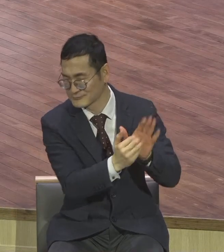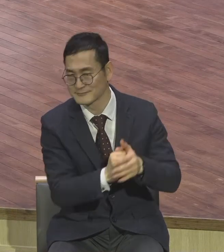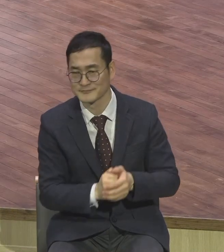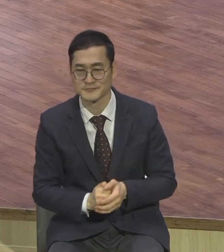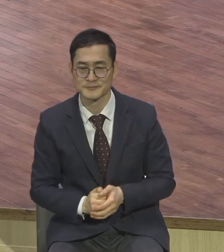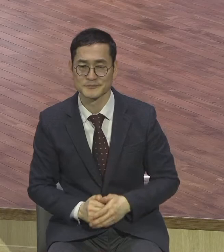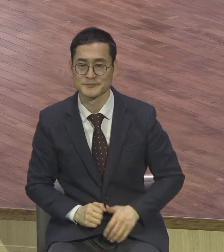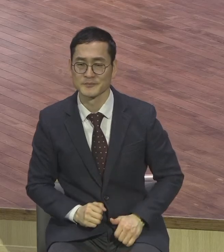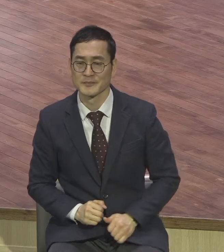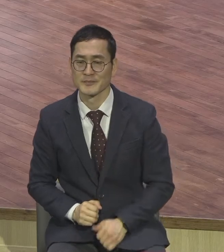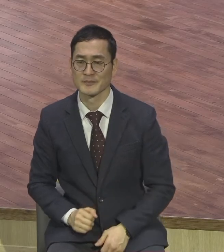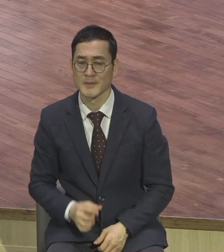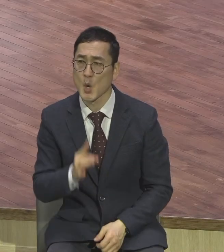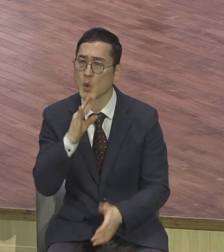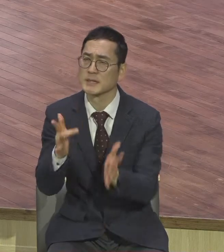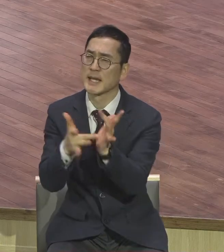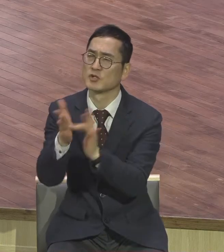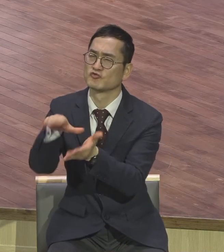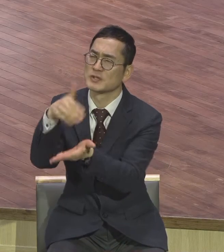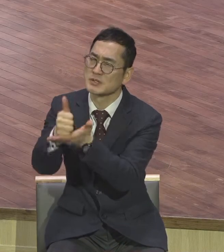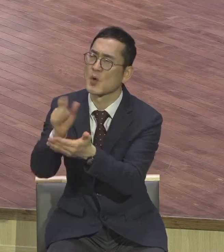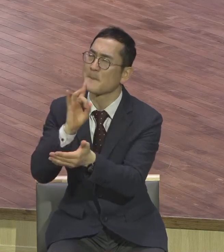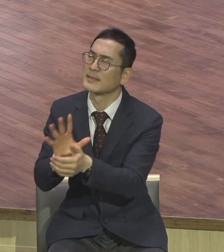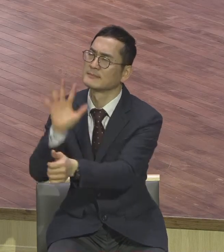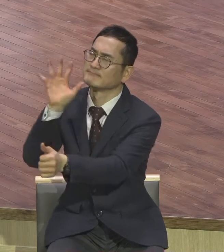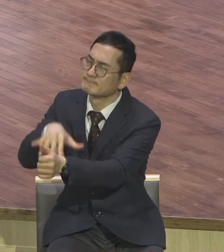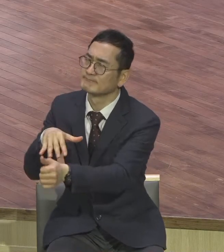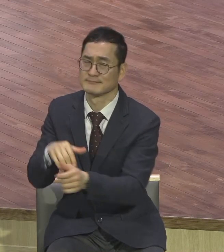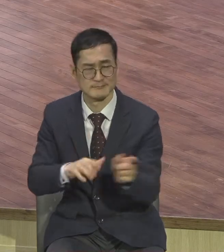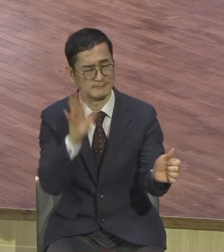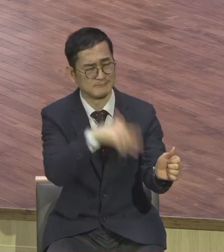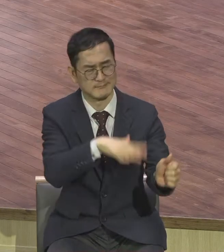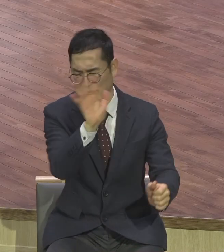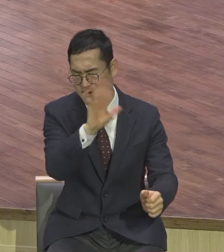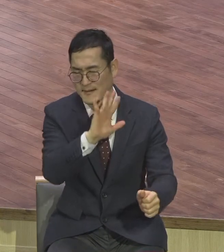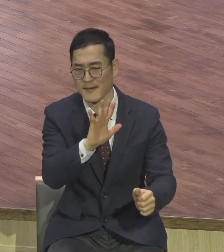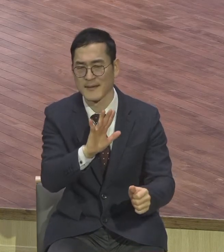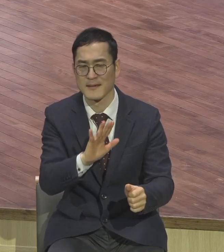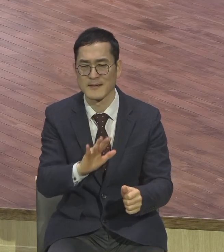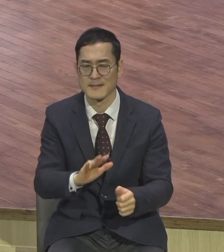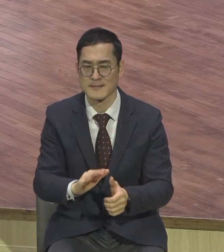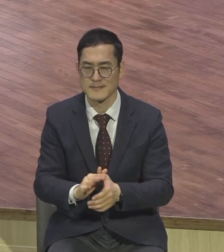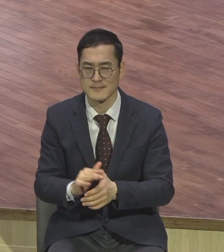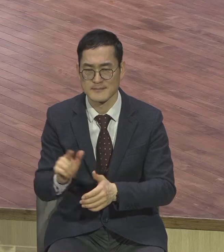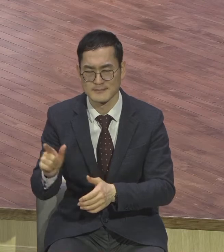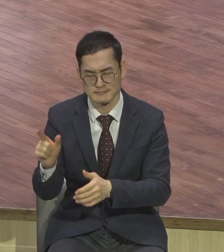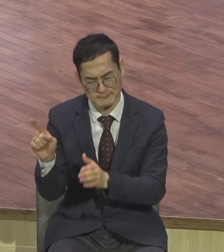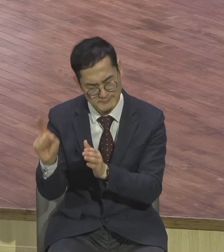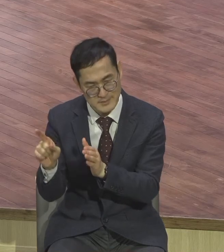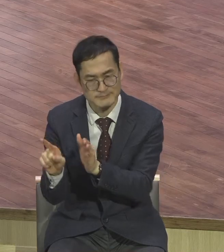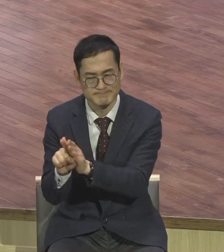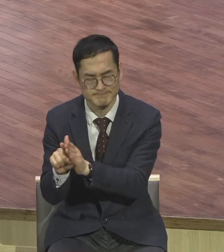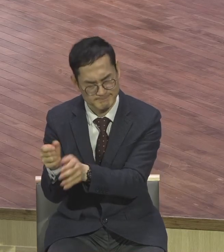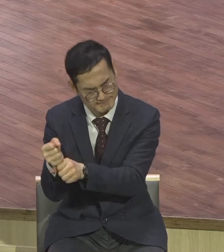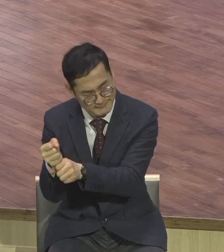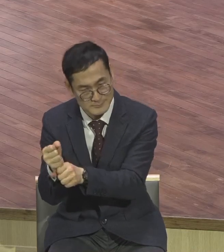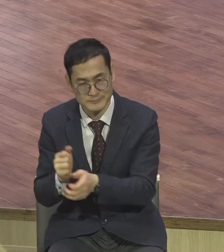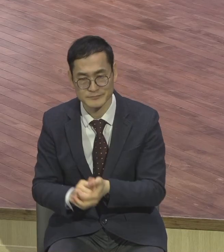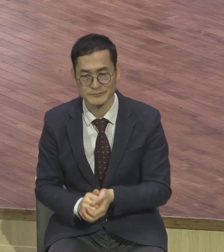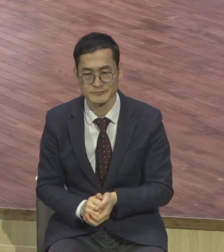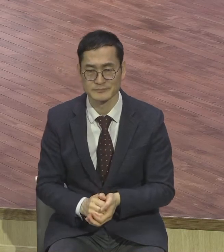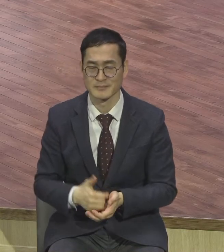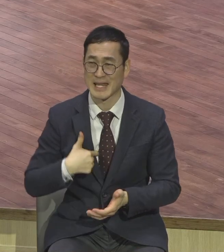정말 오직 예수 오직 믿음 오직 기도가 왜 필요한지를 알게 해줍니다 내